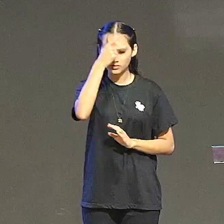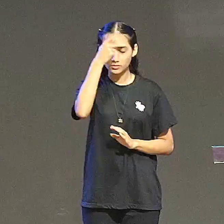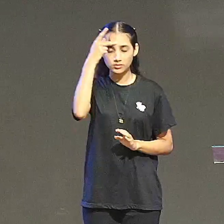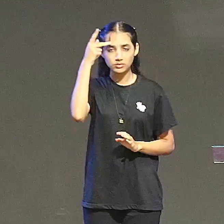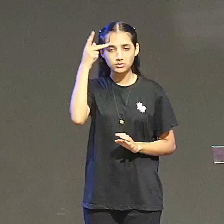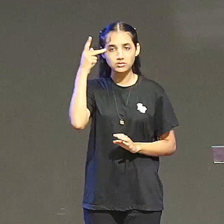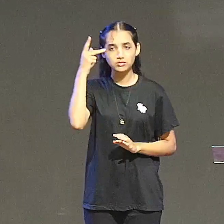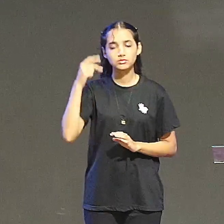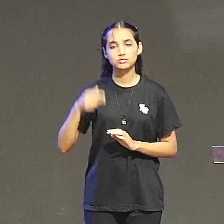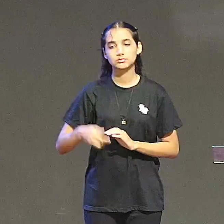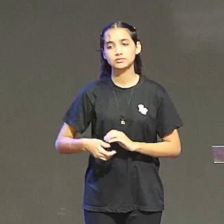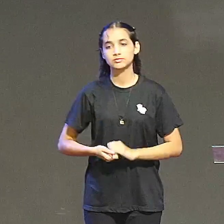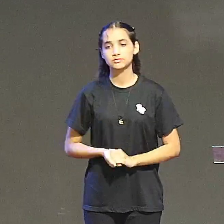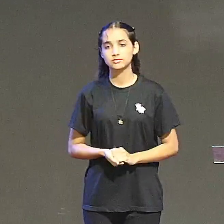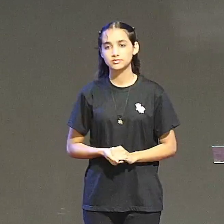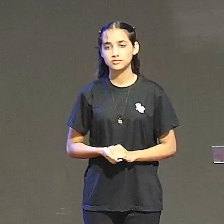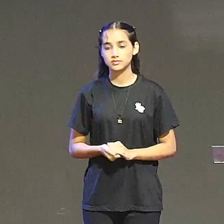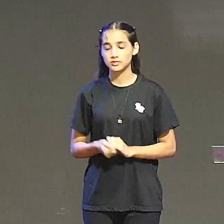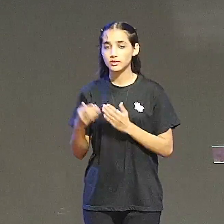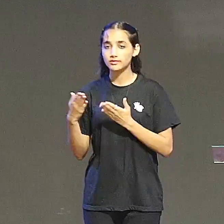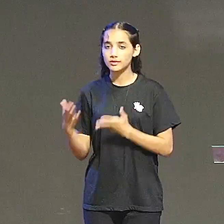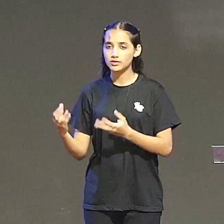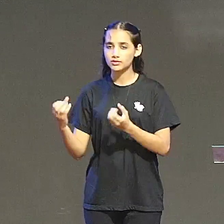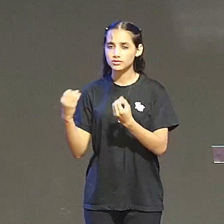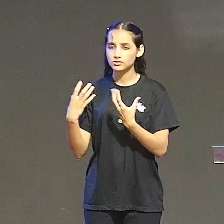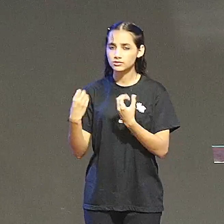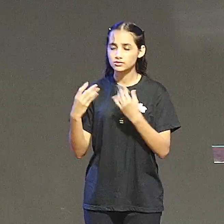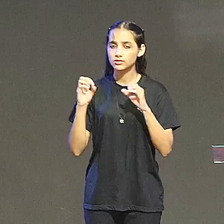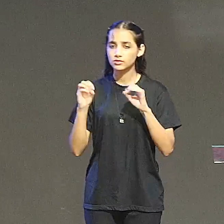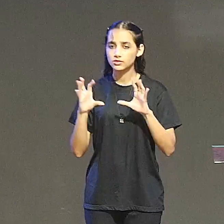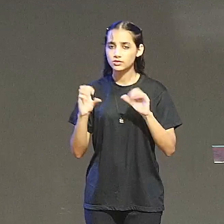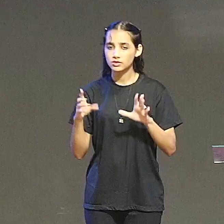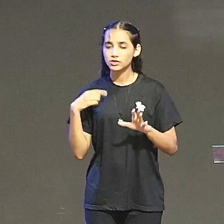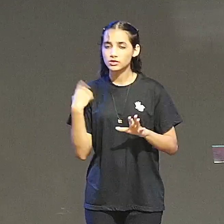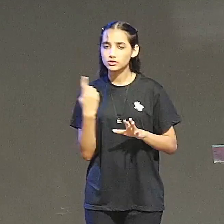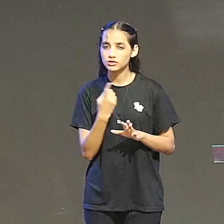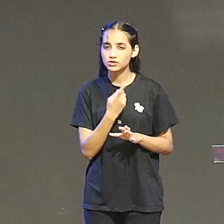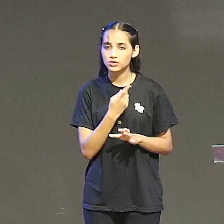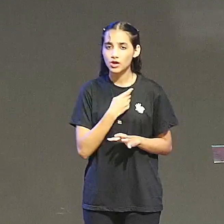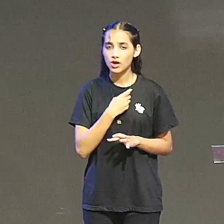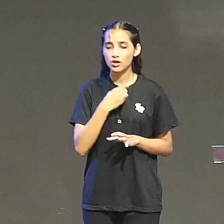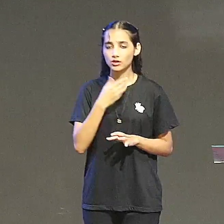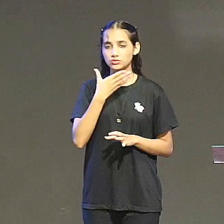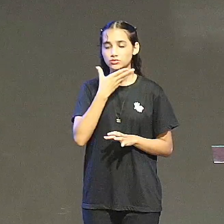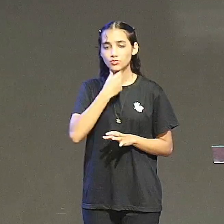temos um pai e que a gente deve orar chamando Pai Nosso